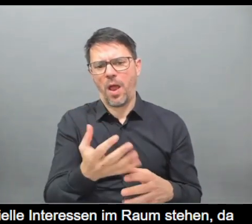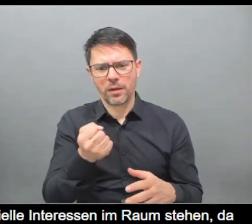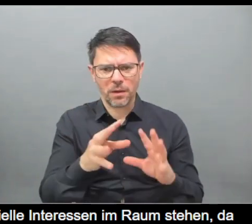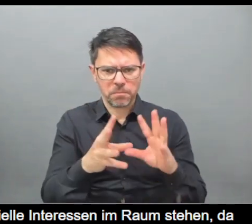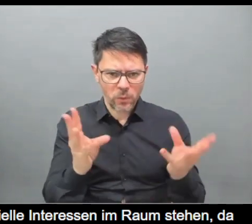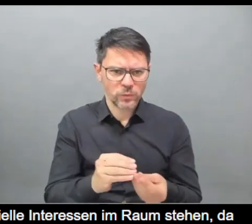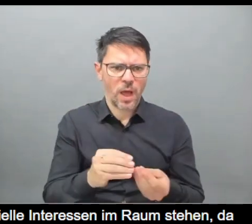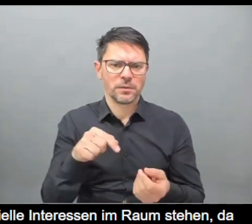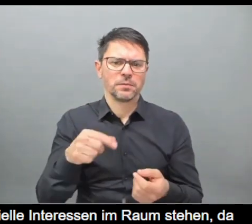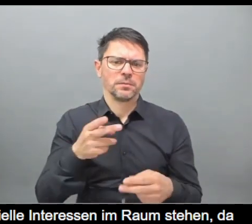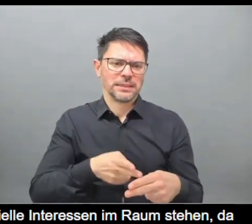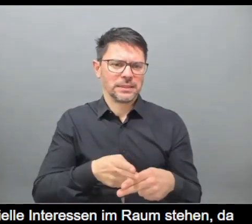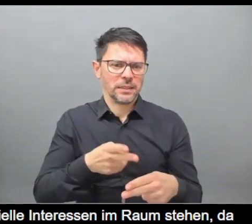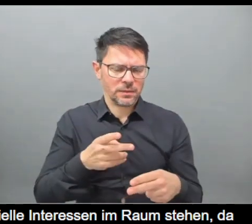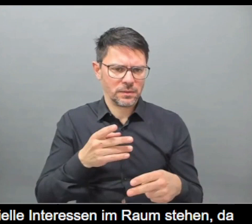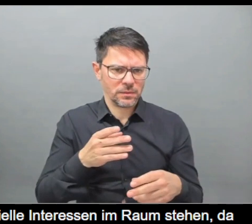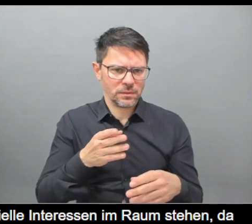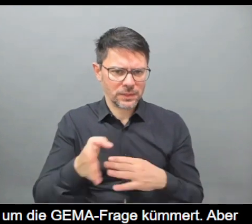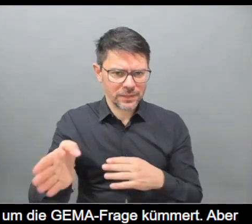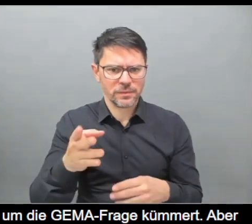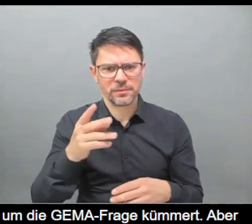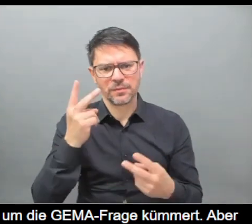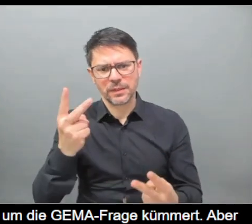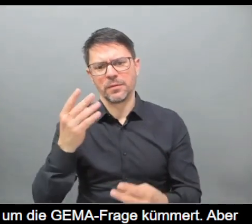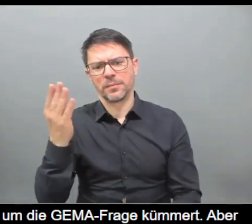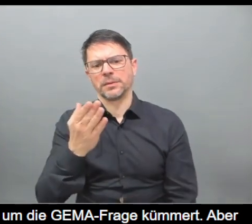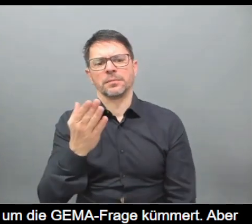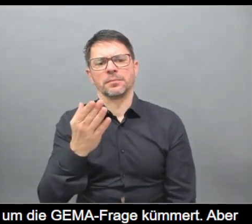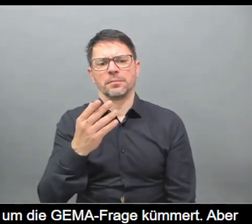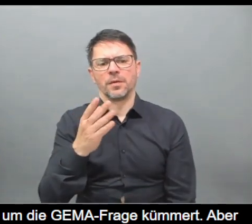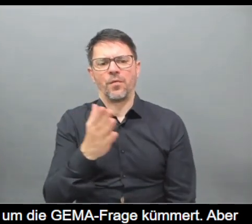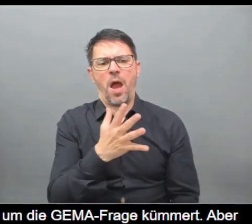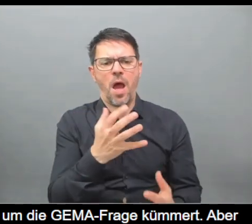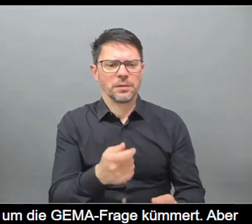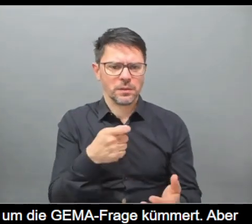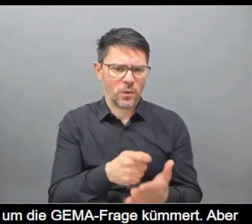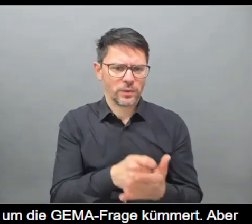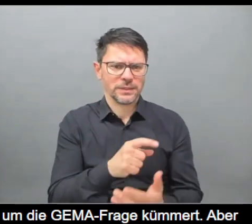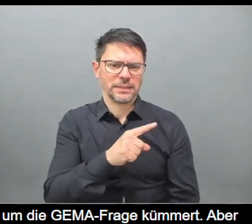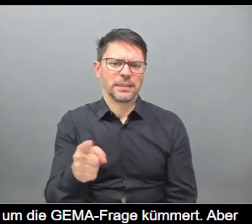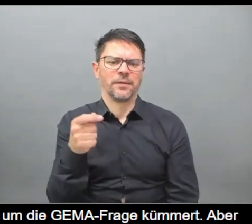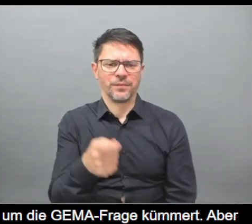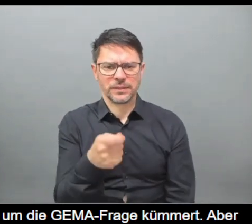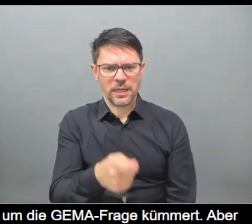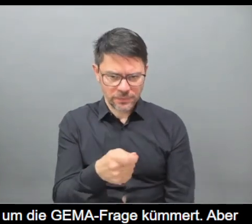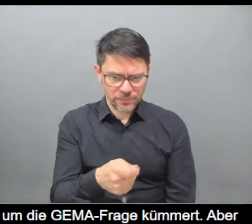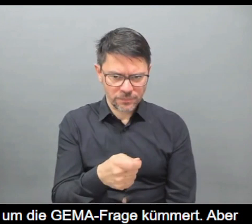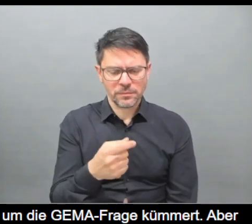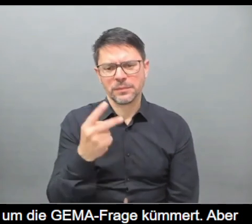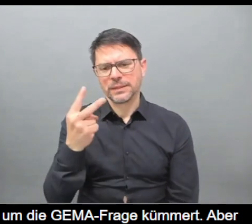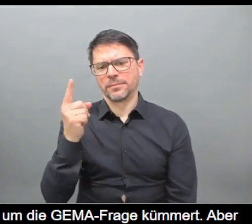können. Man muss aus diesen Unzulänglichkeiten, aus dem reinen DRG-System, die man kennt, muss man raus und es müssen vor allem auch